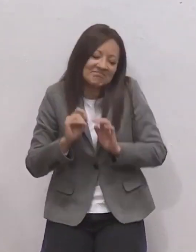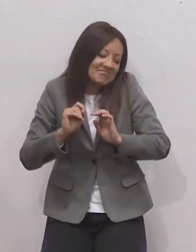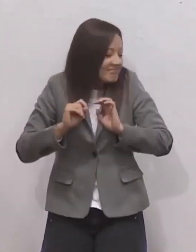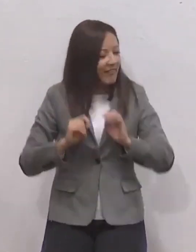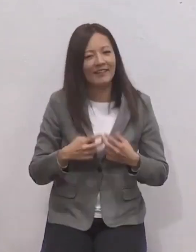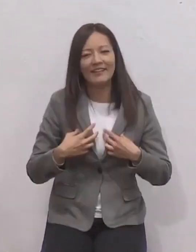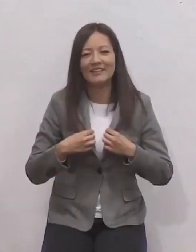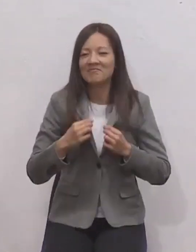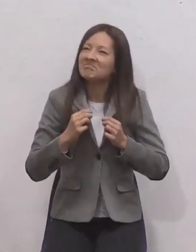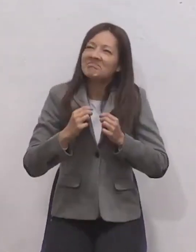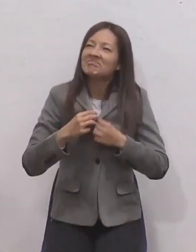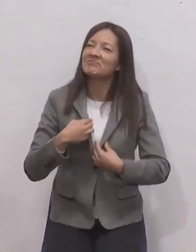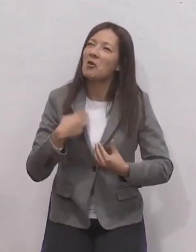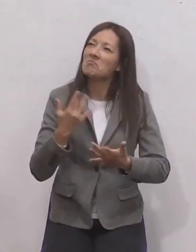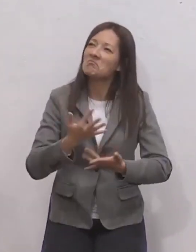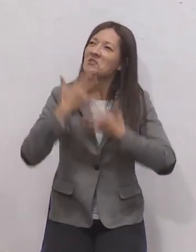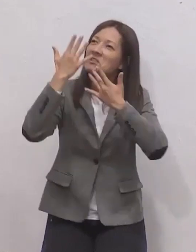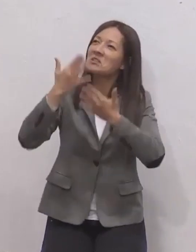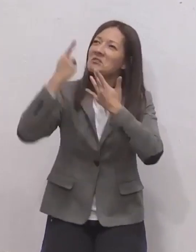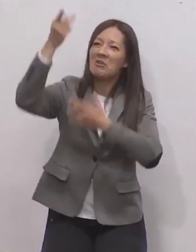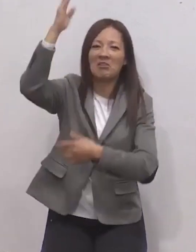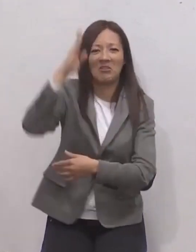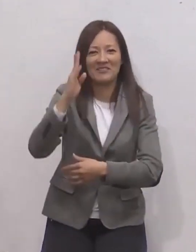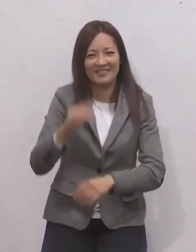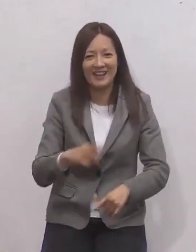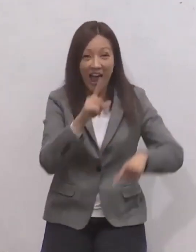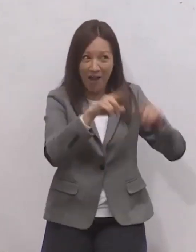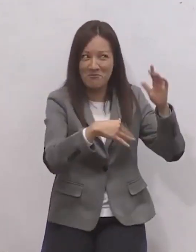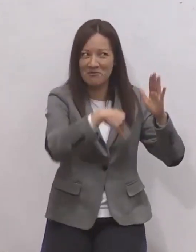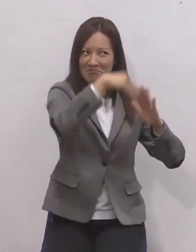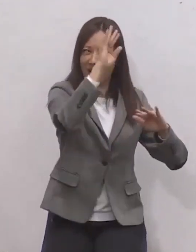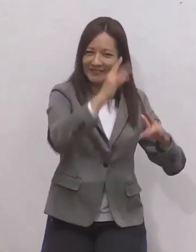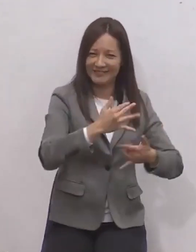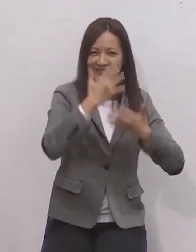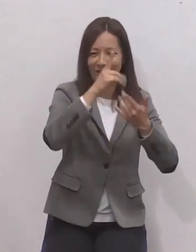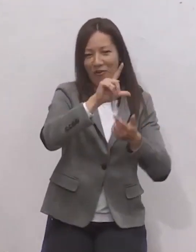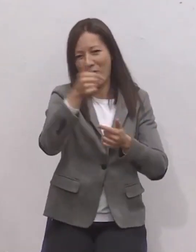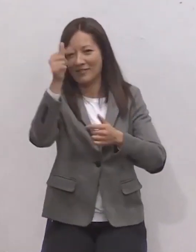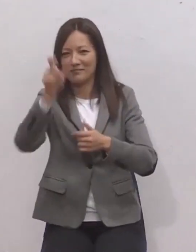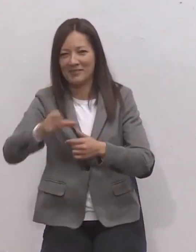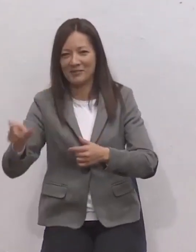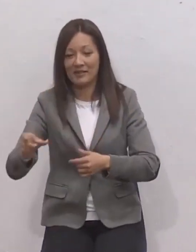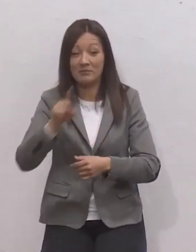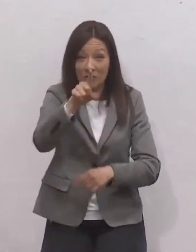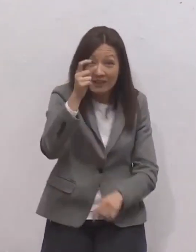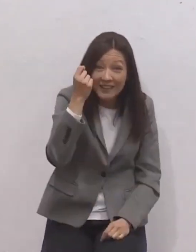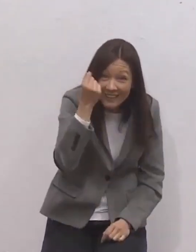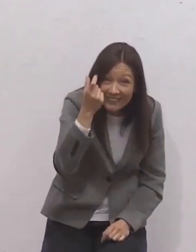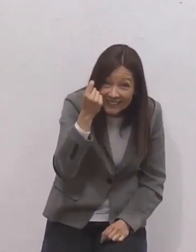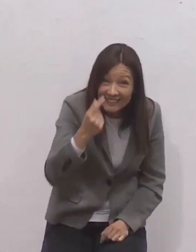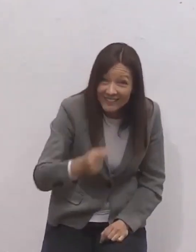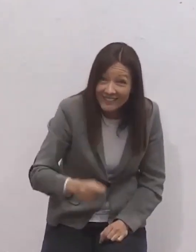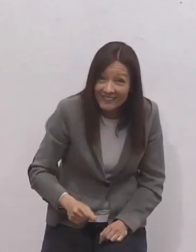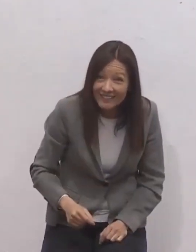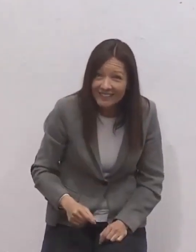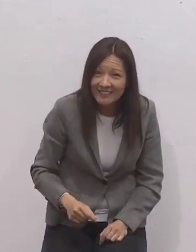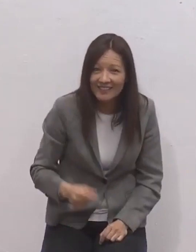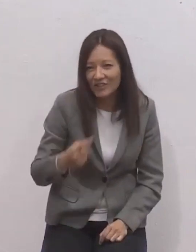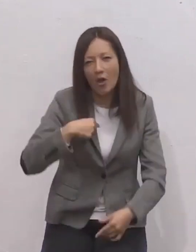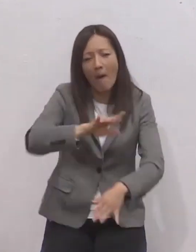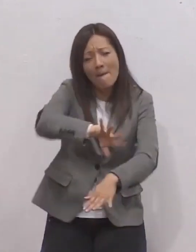ah, Él es incienso. Algunos son más incienso que otros, ¿sí? Pero usted entiende, o sea, yo no estoy